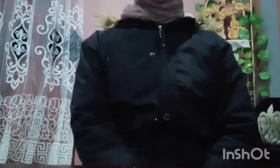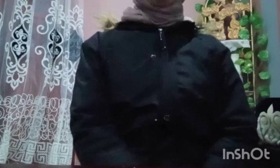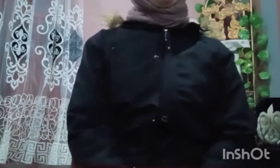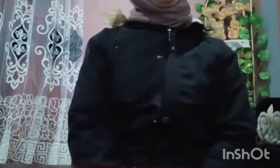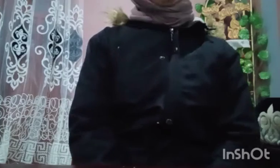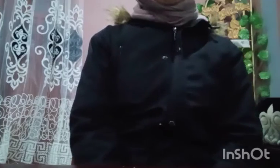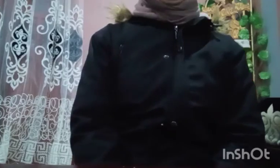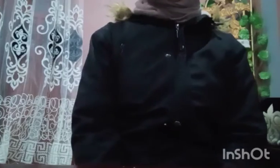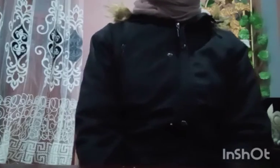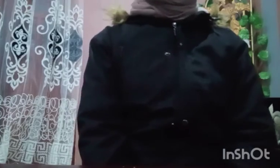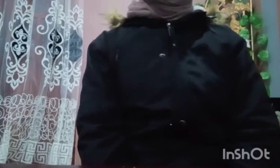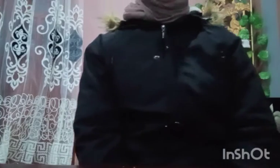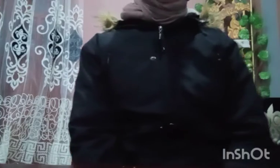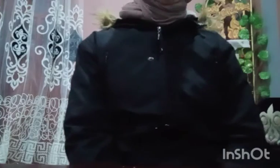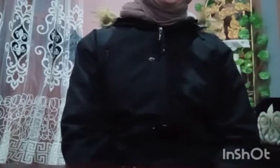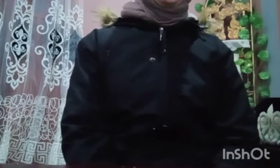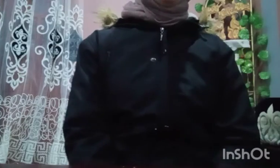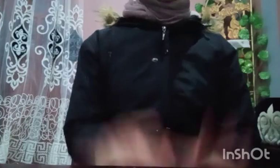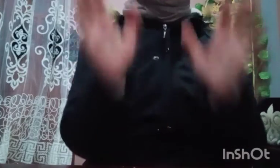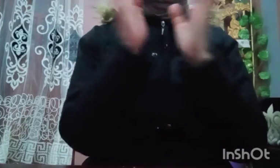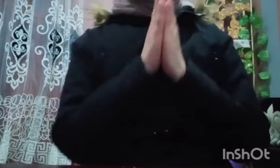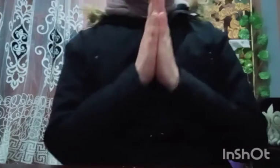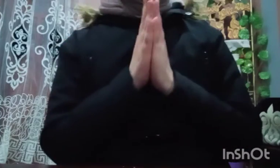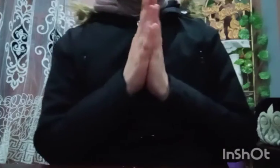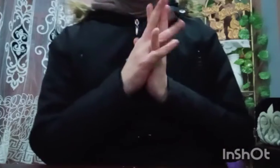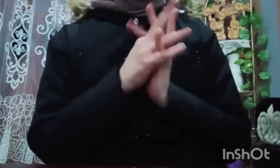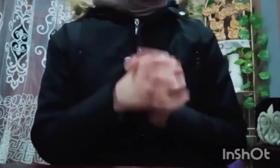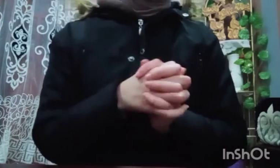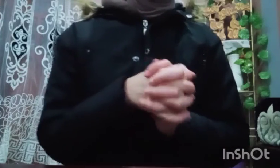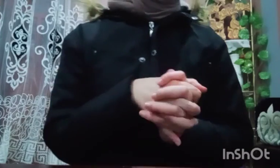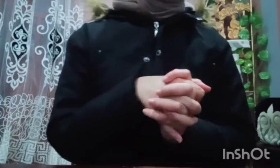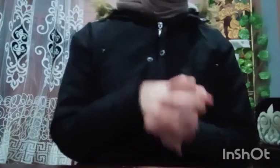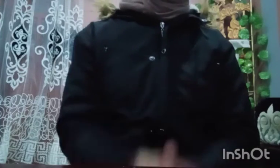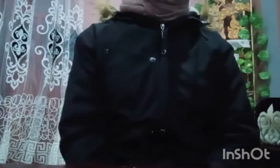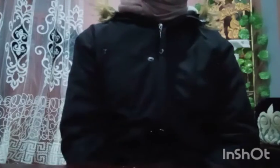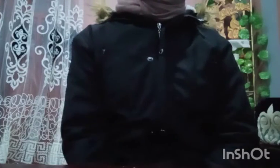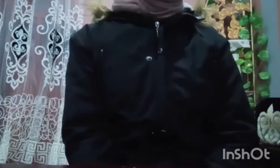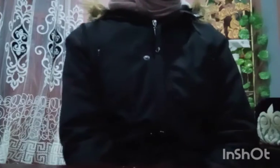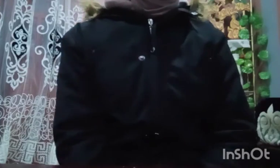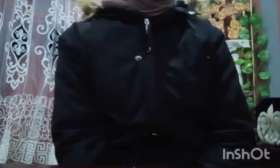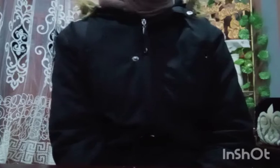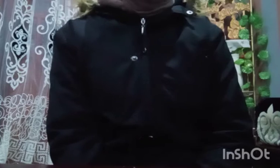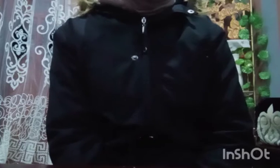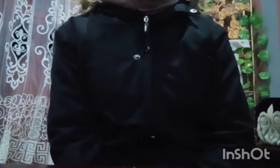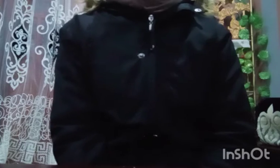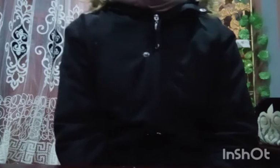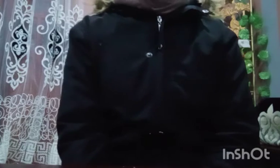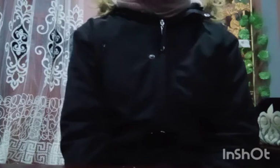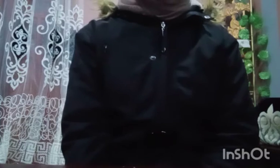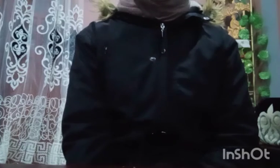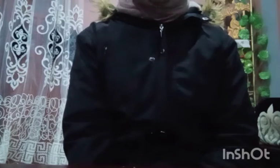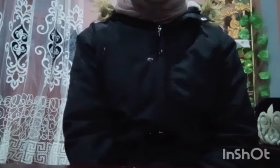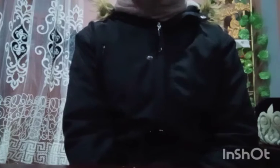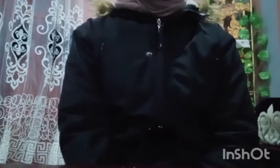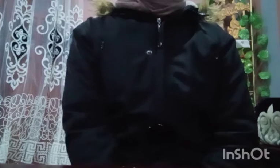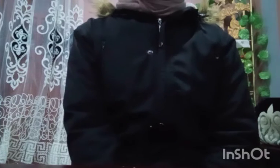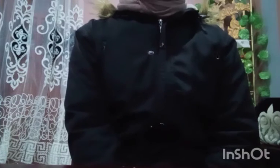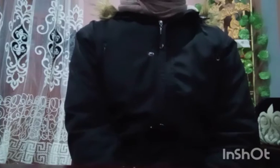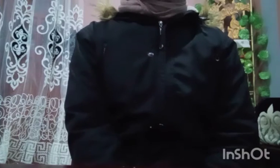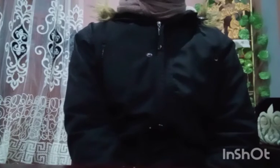السلام عليكم ورحمه الله تعالى وبركاته. اهلا بكم طلابي طالباتي اللي كنتوا تتابعوا فيا على قناتي باب الامل يوتيوب. ان شاء الله يا